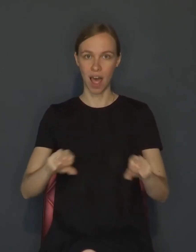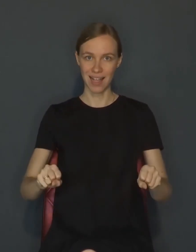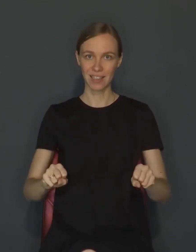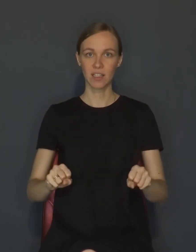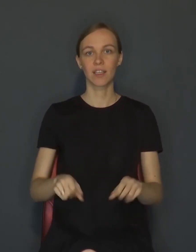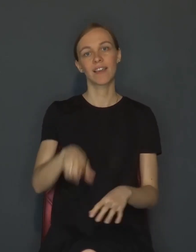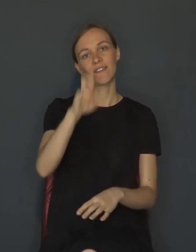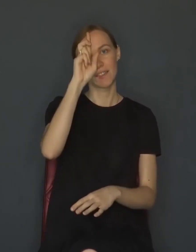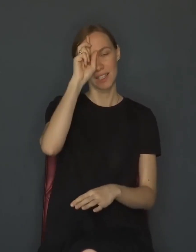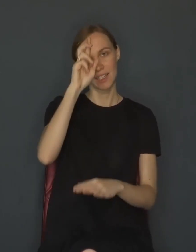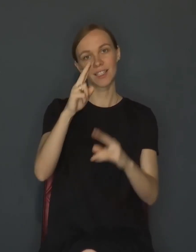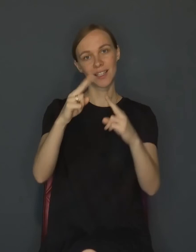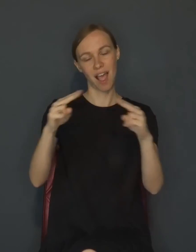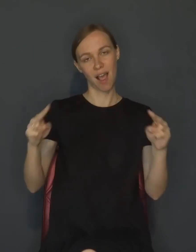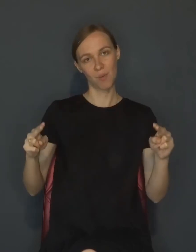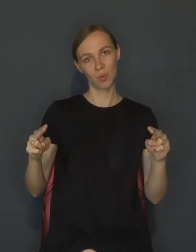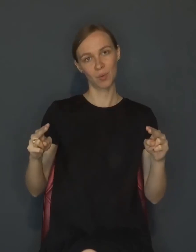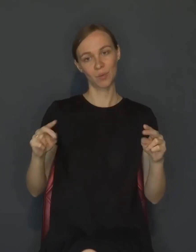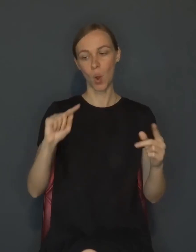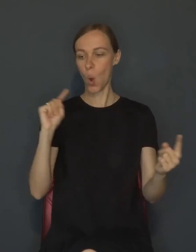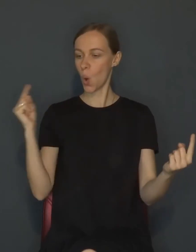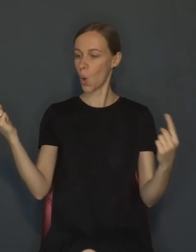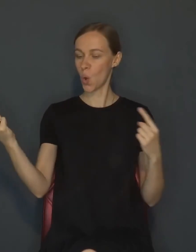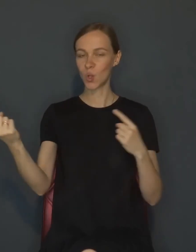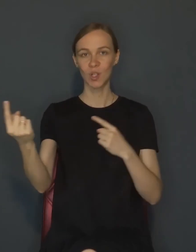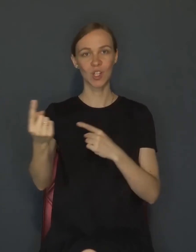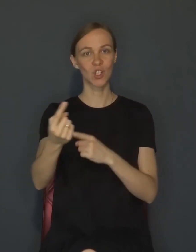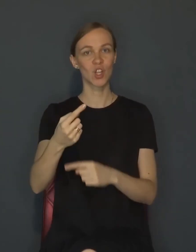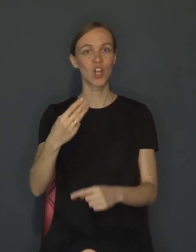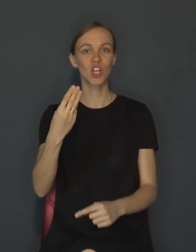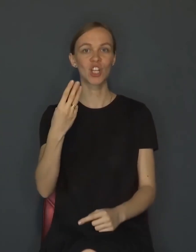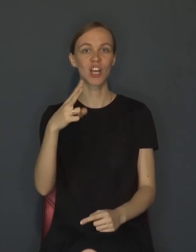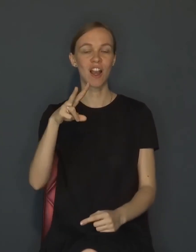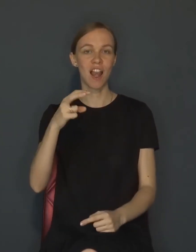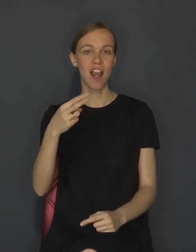околичної шляхти князів Замойських,